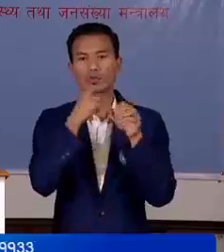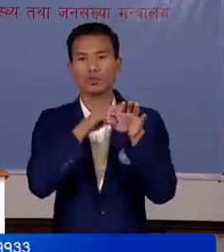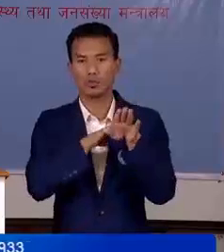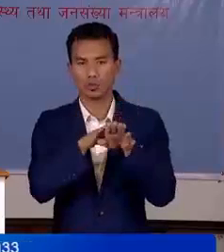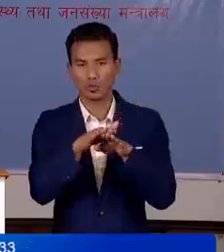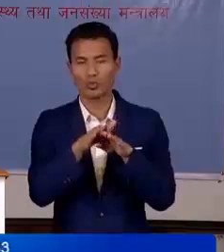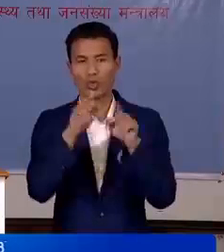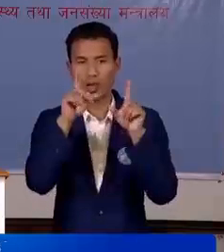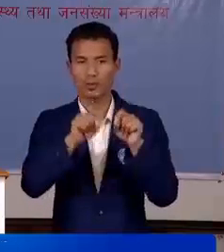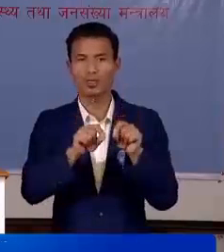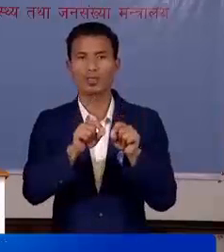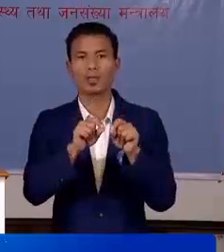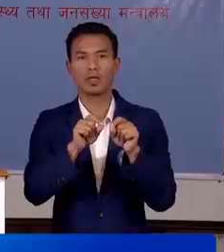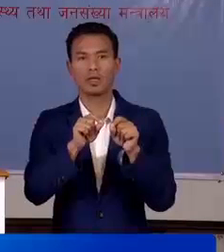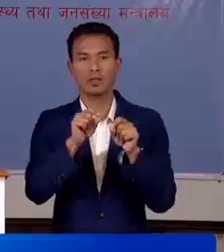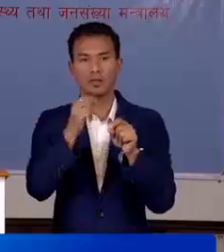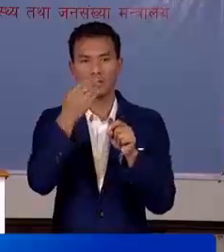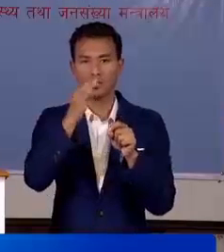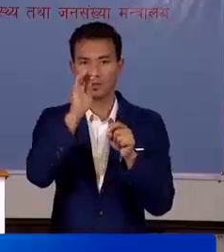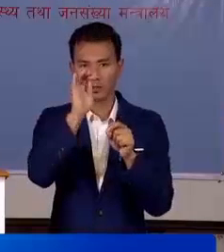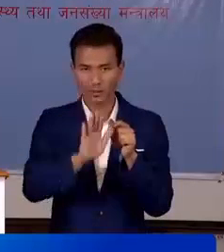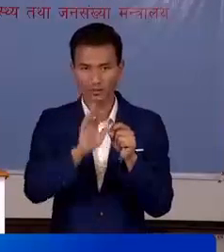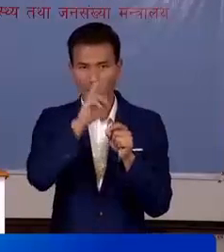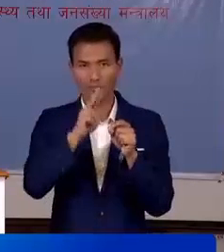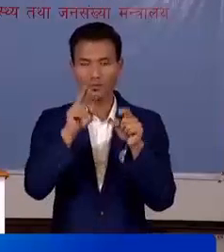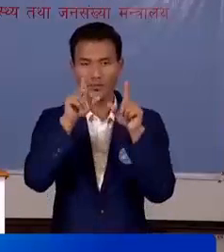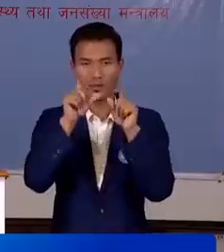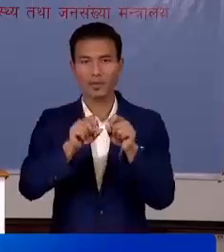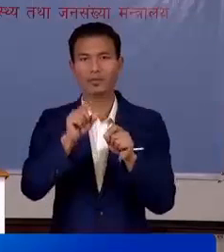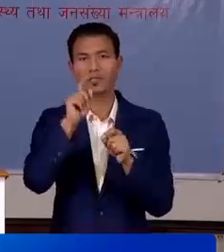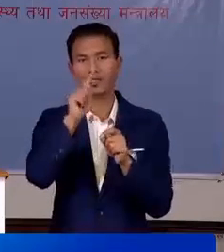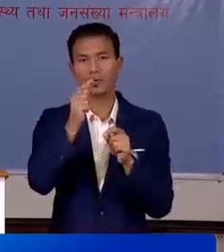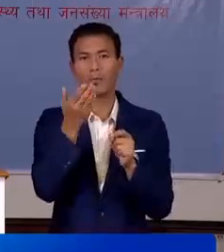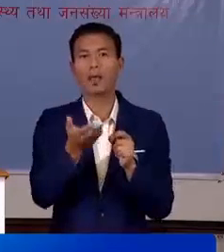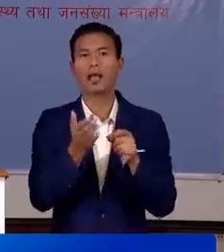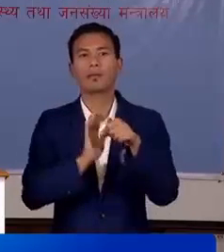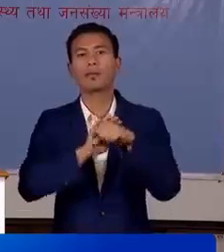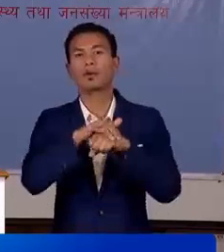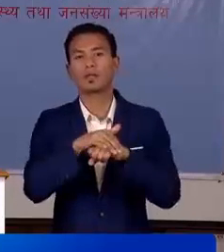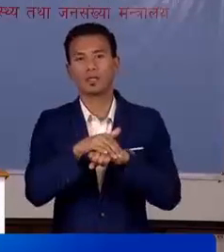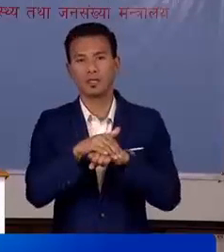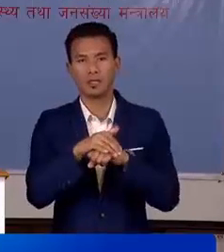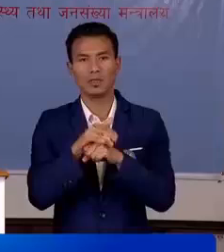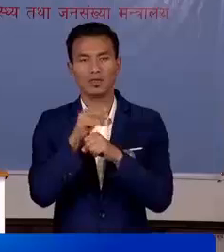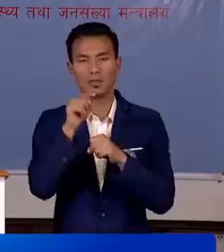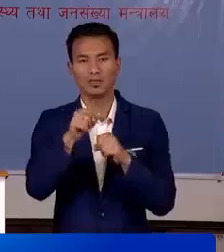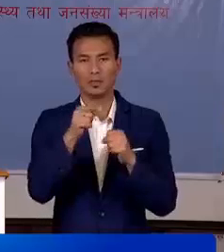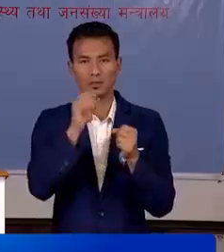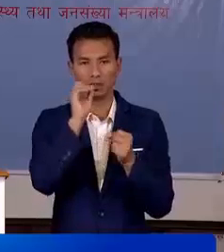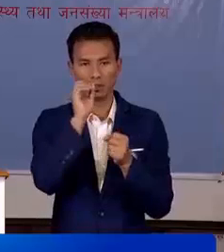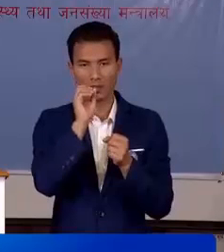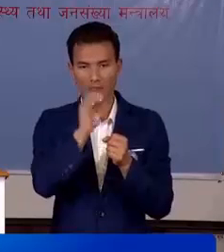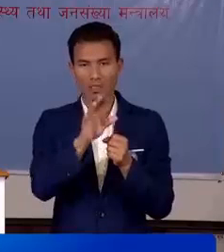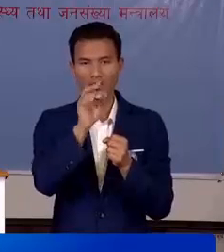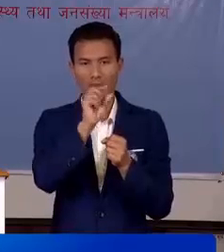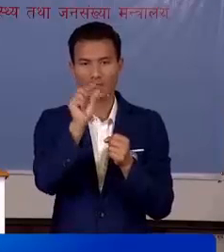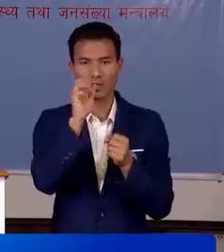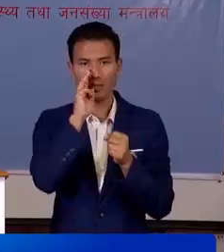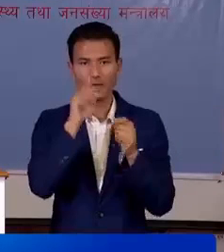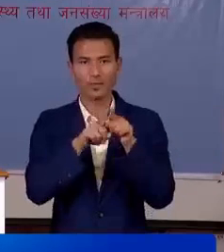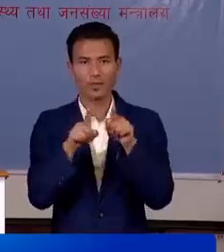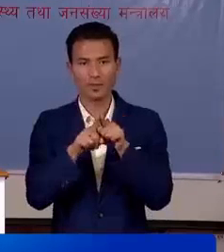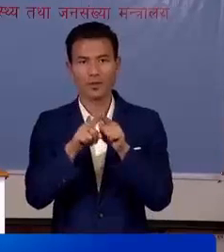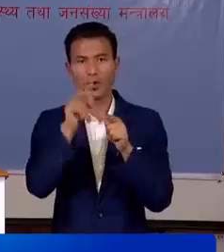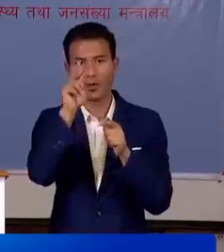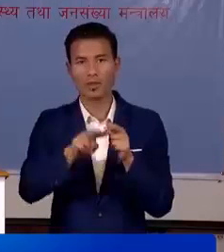आवसेक्ता उनसक्नीर आवसेक्ता माक्सें बड़ी बढ़न गई तेश्व उपलबताना नोमने उगी बनने